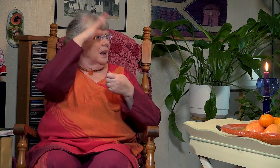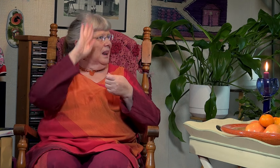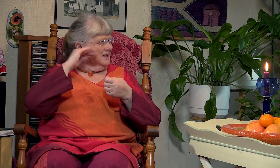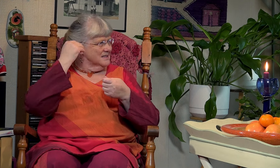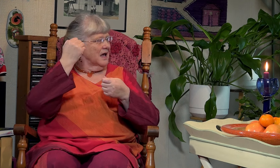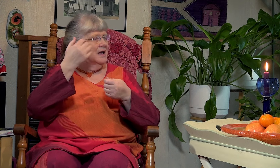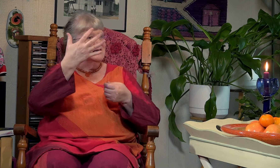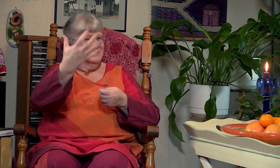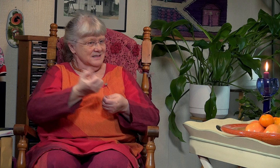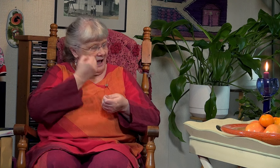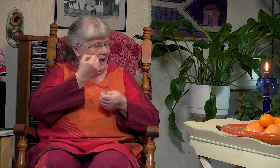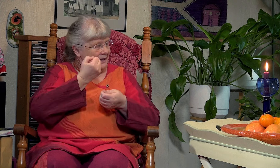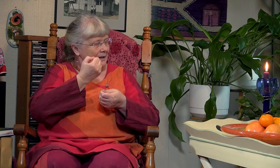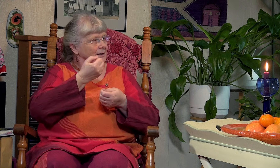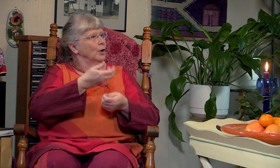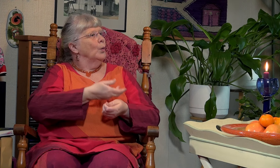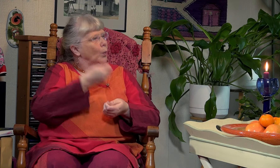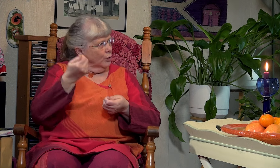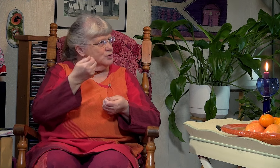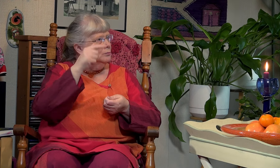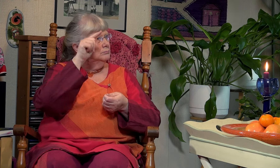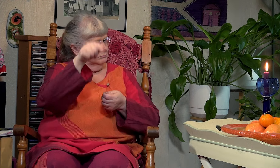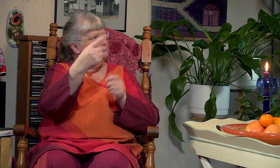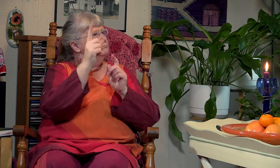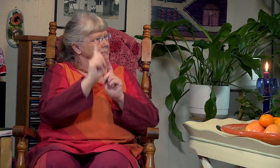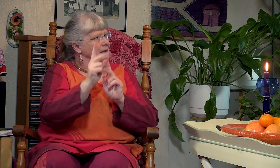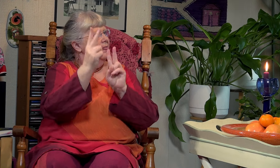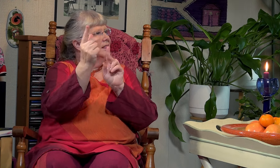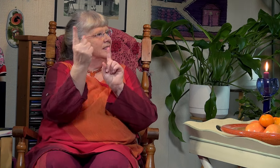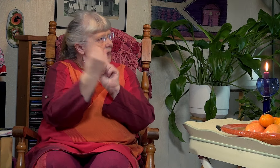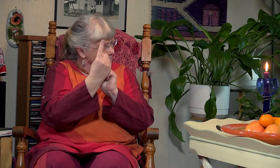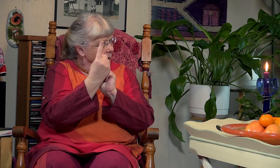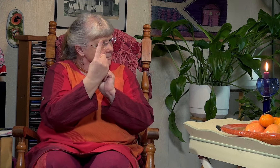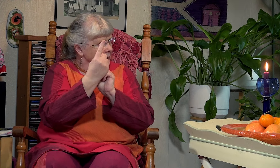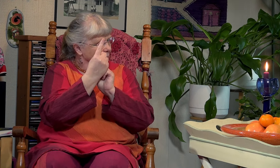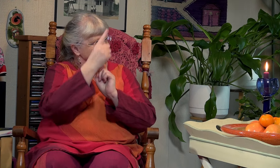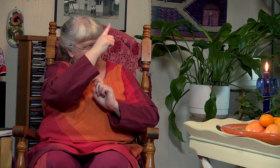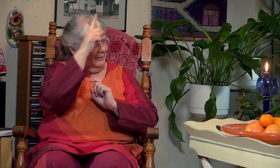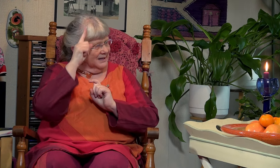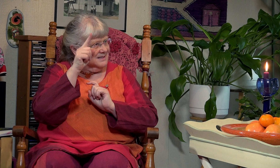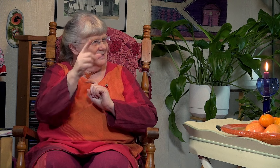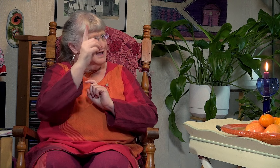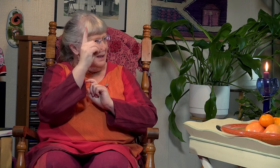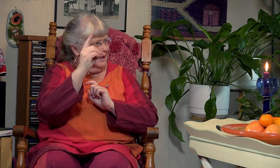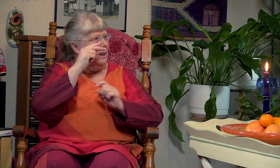Ja tätä juhlaa ennen, niin Liisa sai kutsun mennä tapaamaan prinsessa